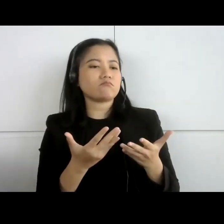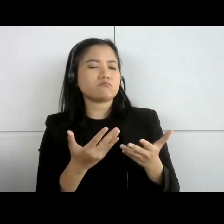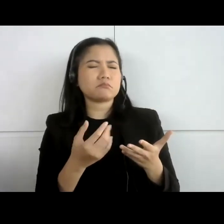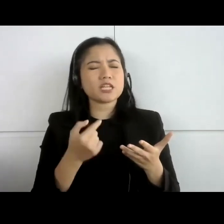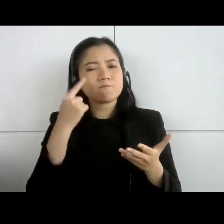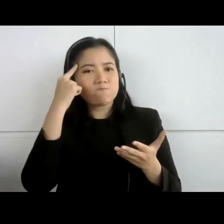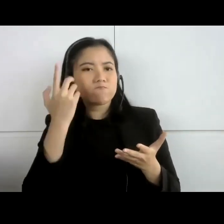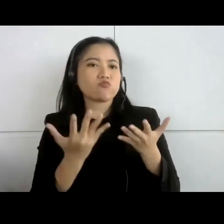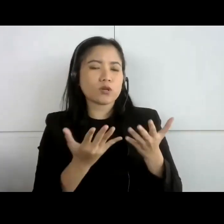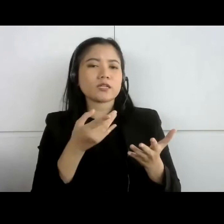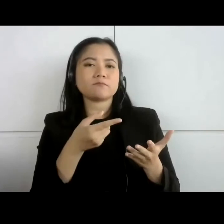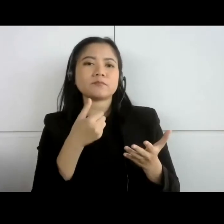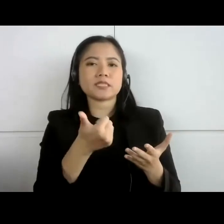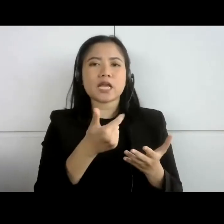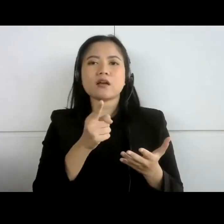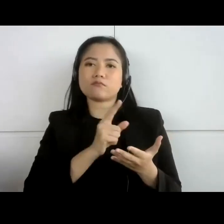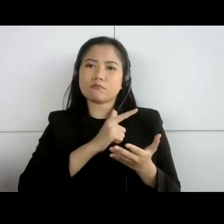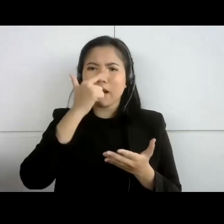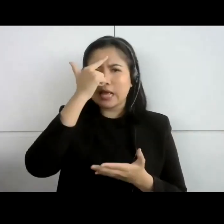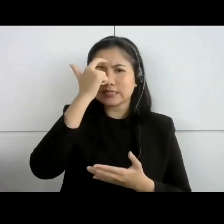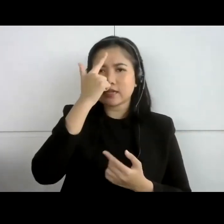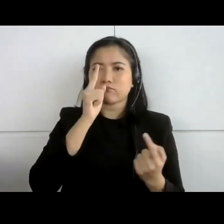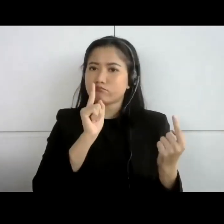menyelenggarakan pembelajaran tatap muka.